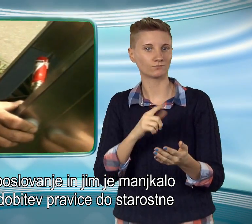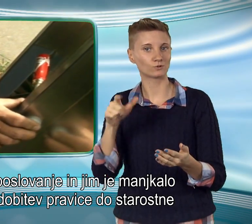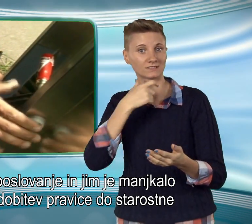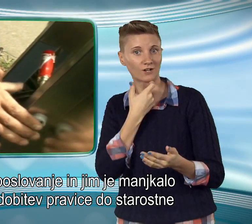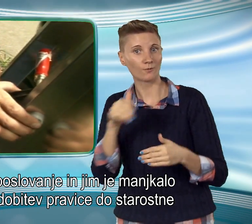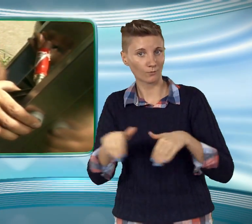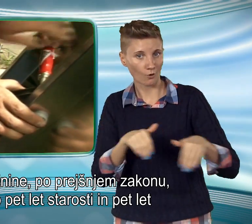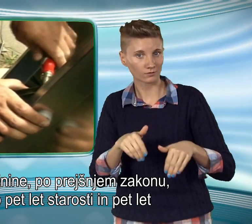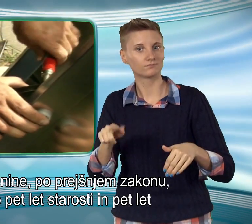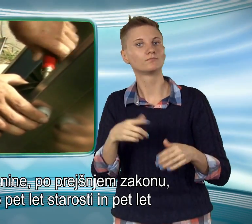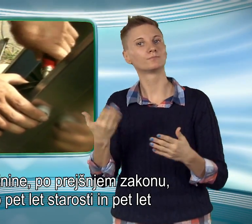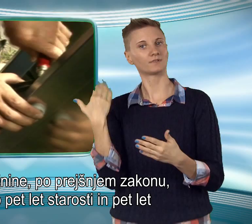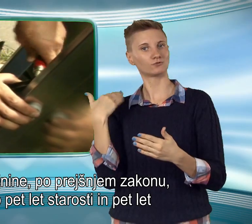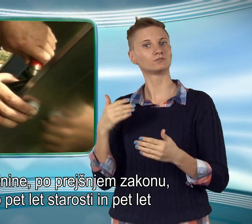starosti in 5 let pokojninske dobe.